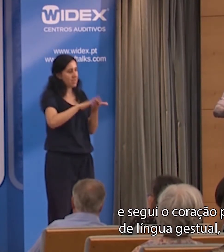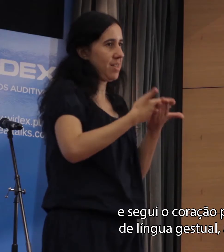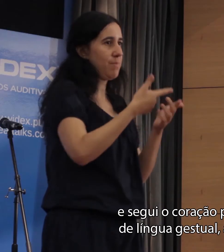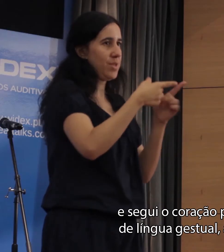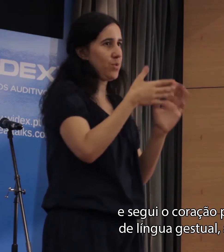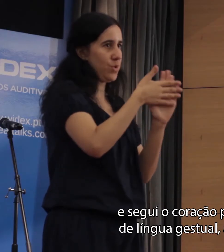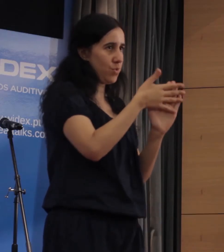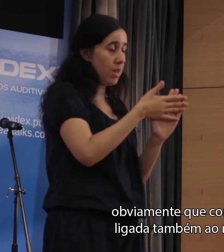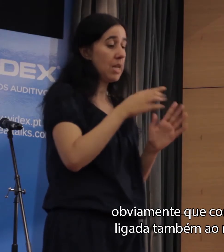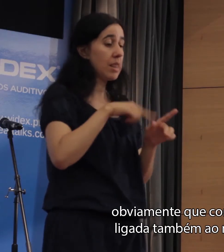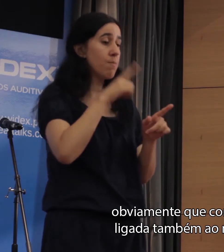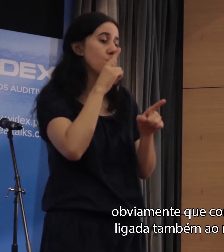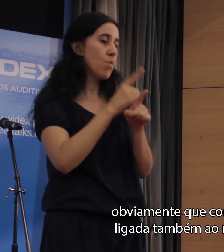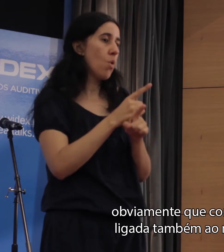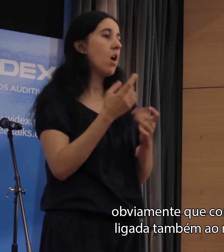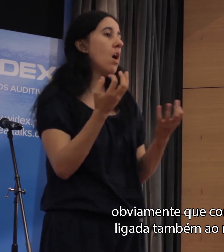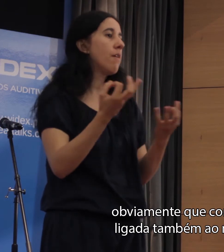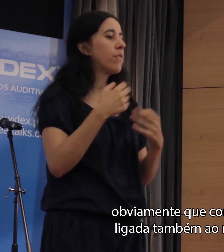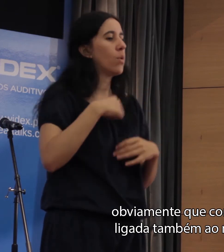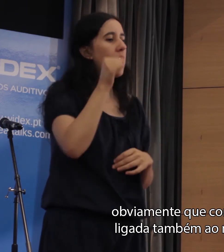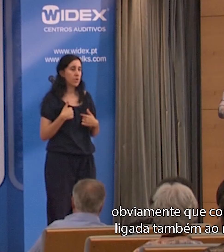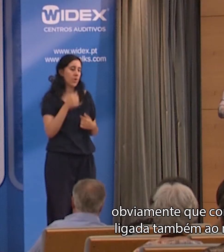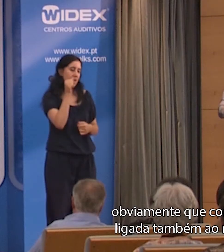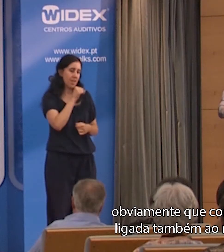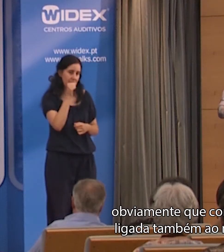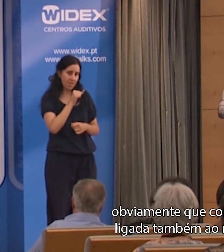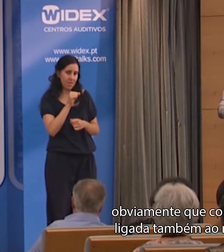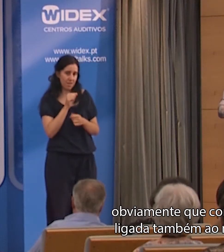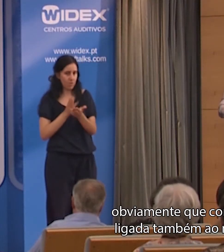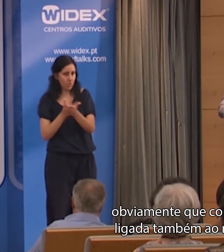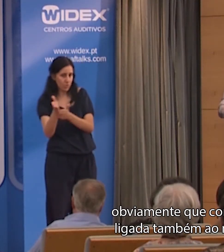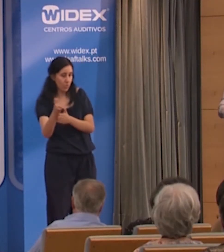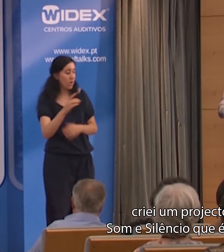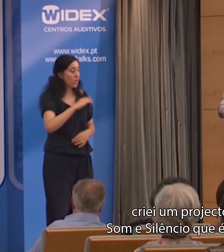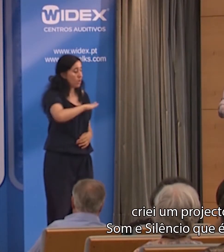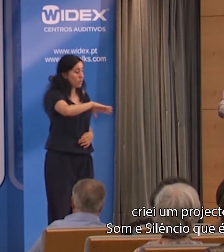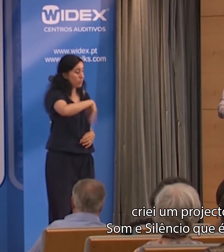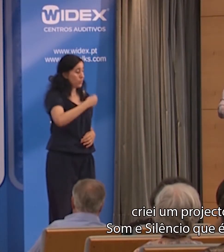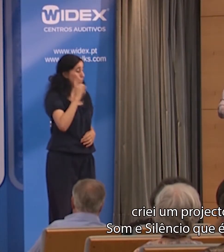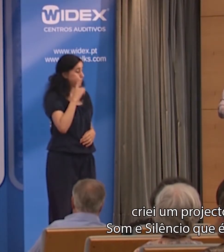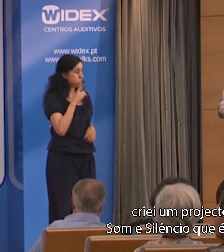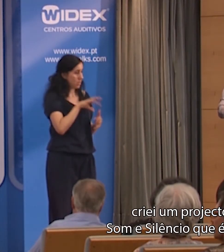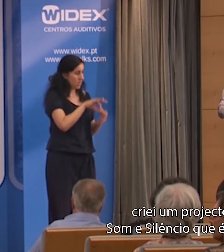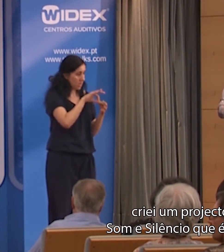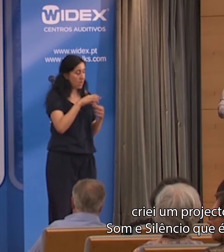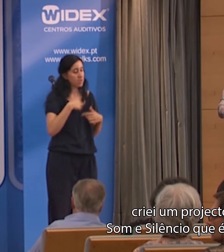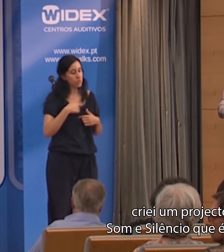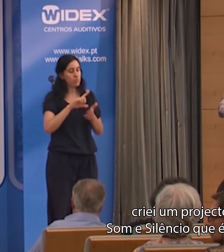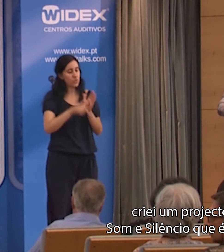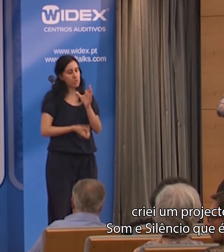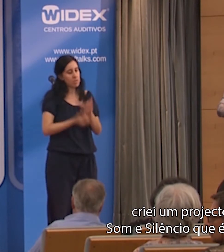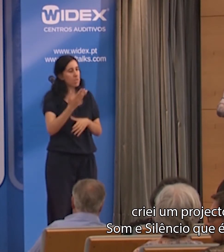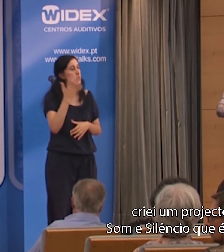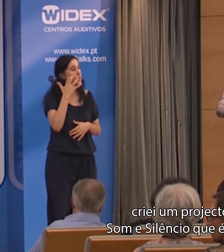gestual. Ao mesmo tempo, obviamente, que continuava a cantar. E ligada também ao mundo dos surdos, criei um projeto que se chama Som e